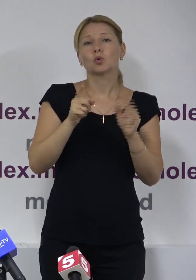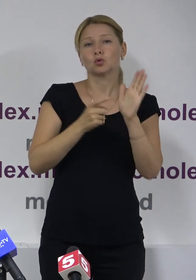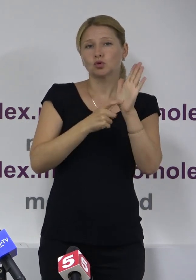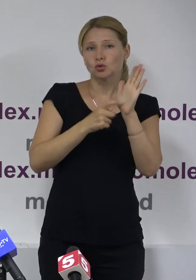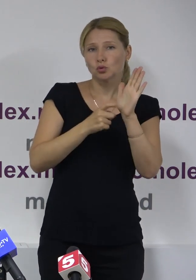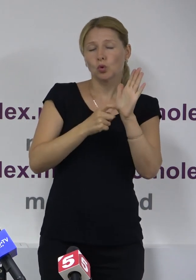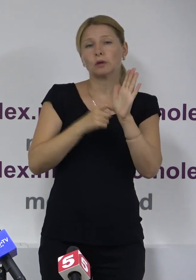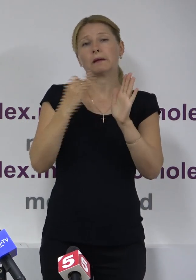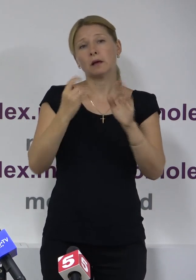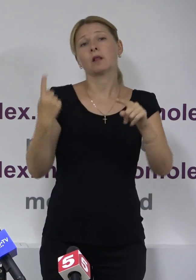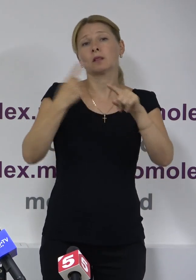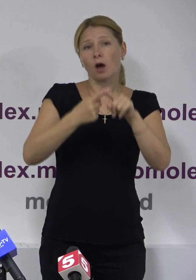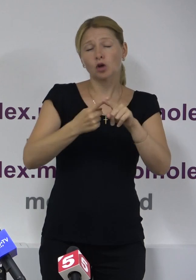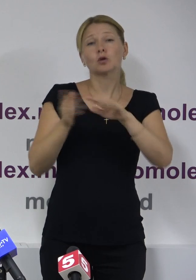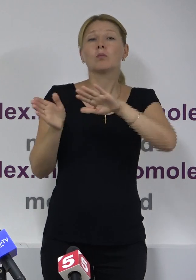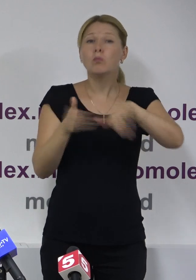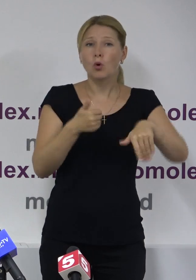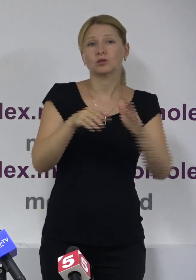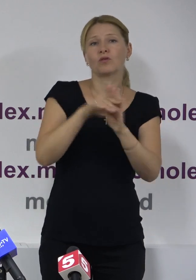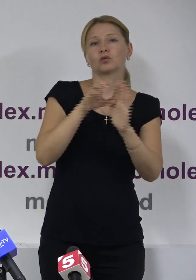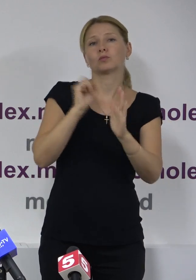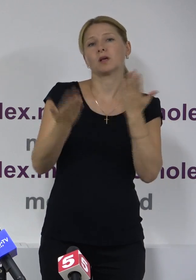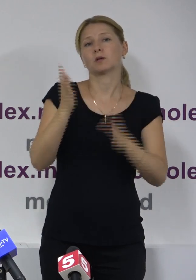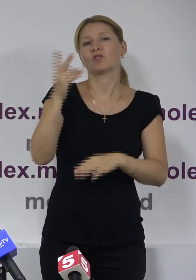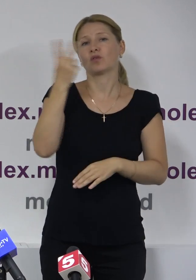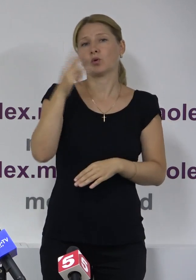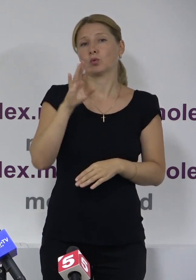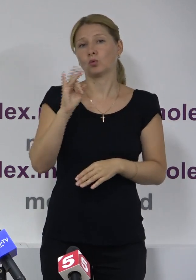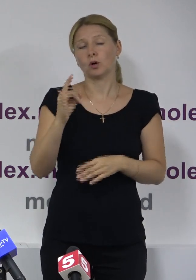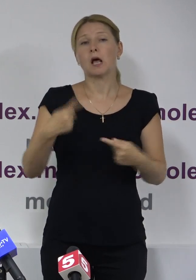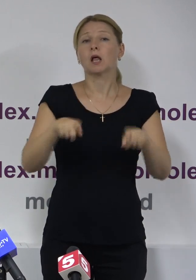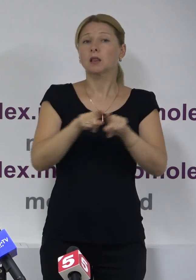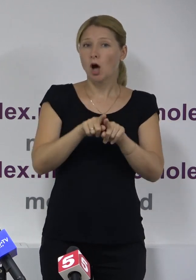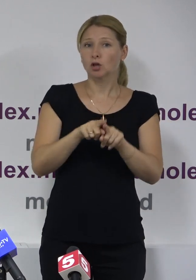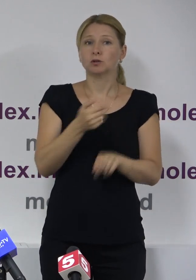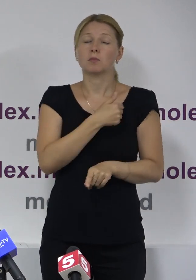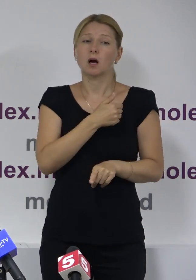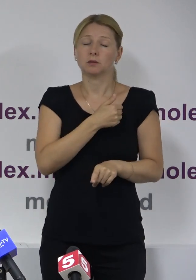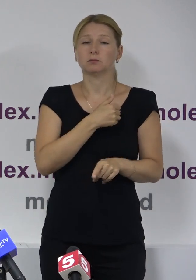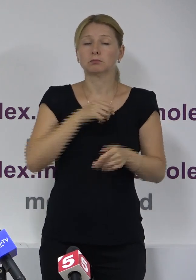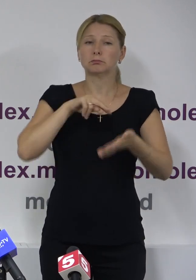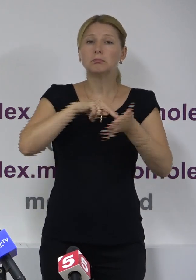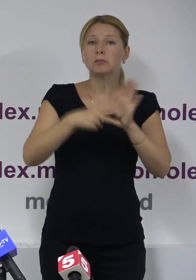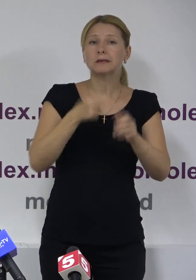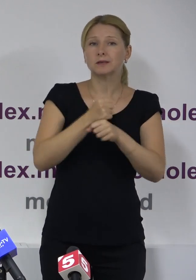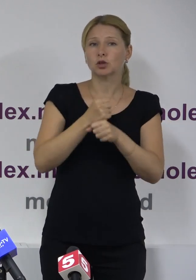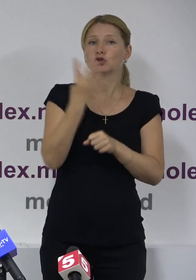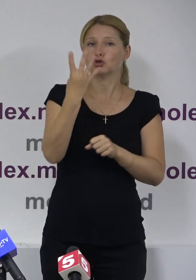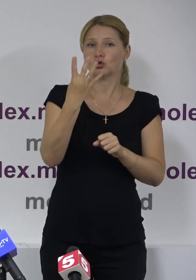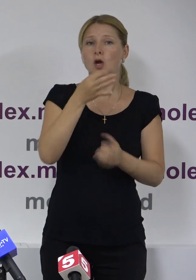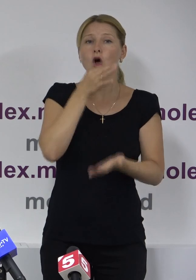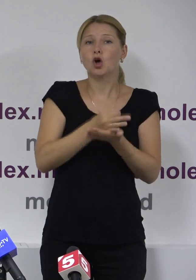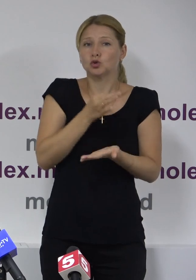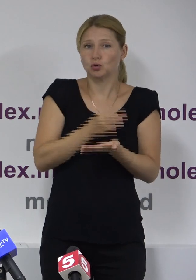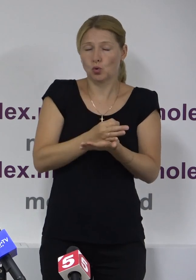scurt. Produsele misiunii vor fi rapoartele de monitorizare. Ne propunem să elaborăm cel puțin 4 rapoarte de